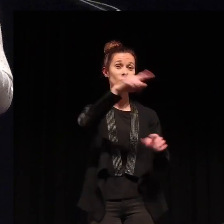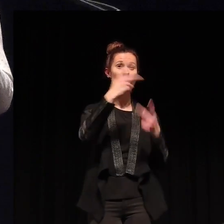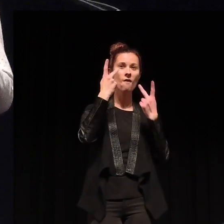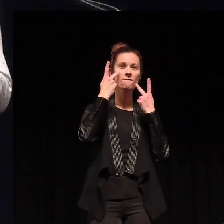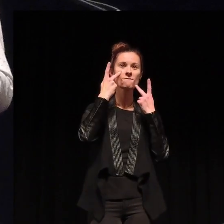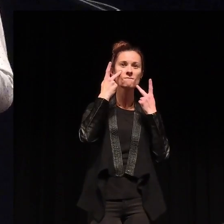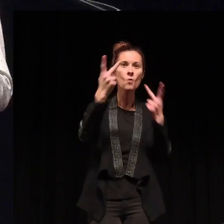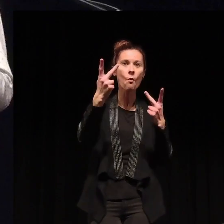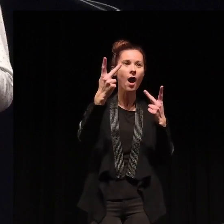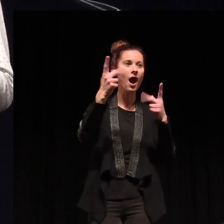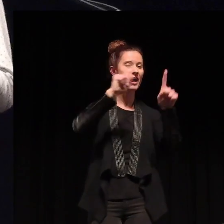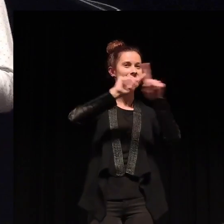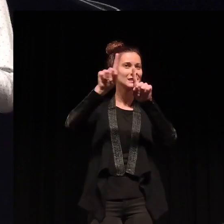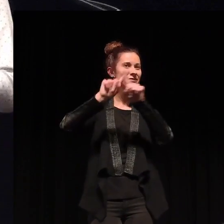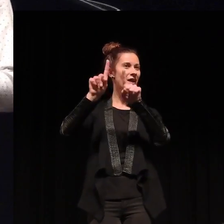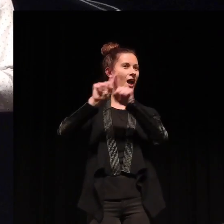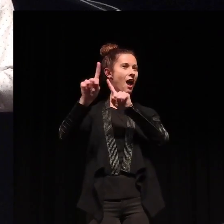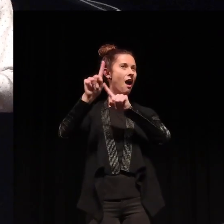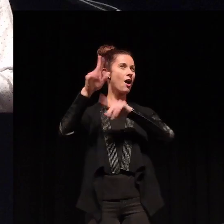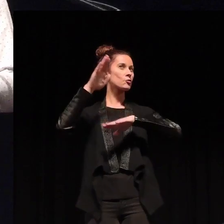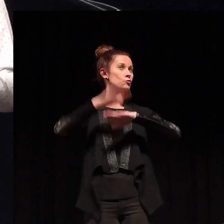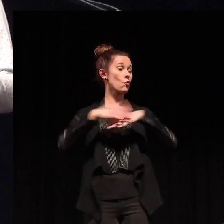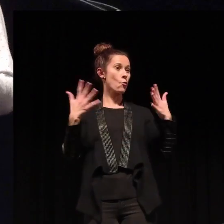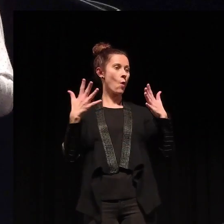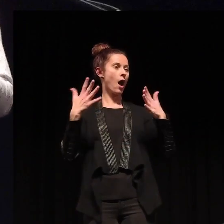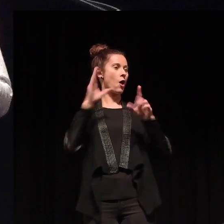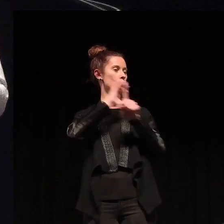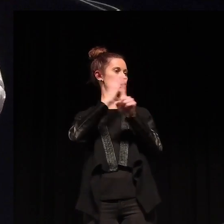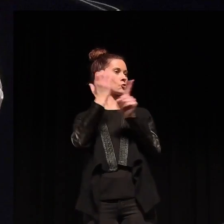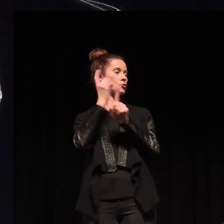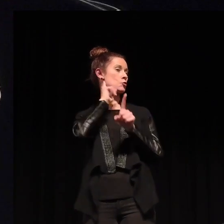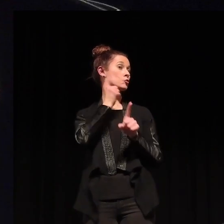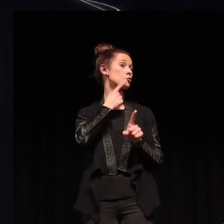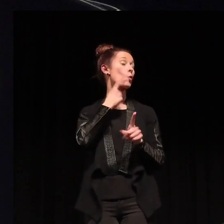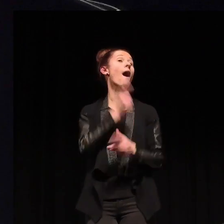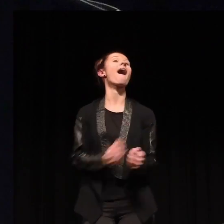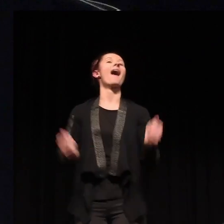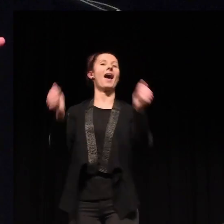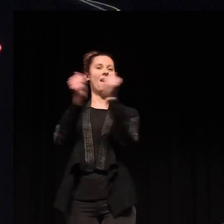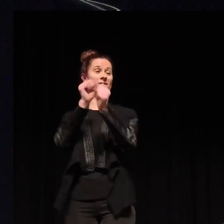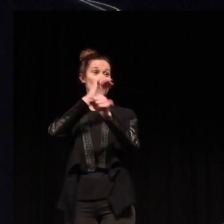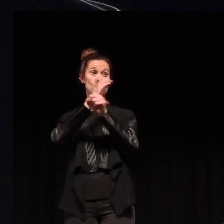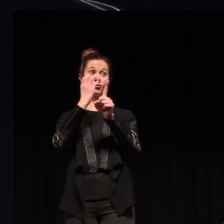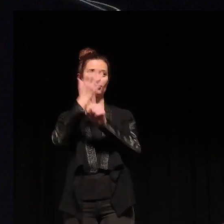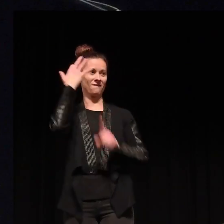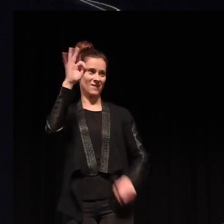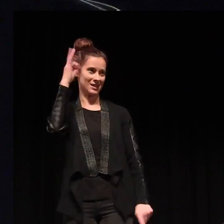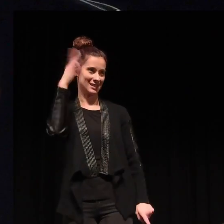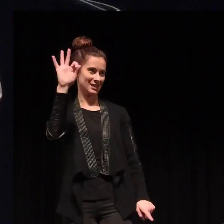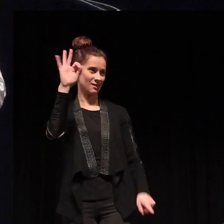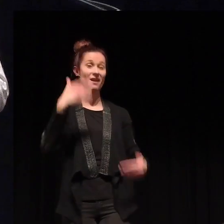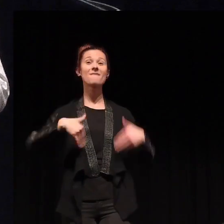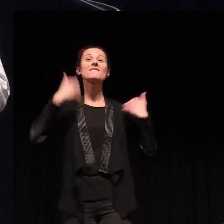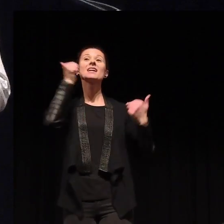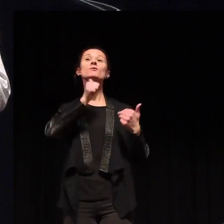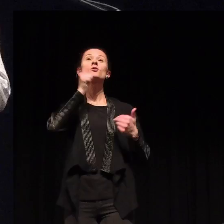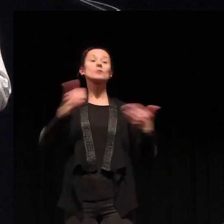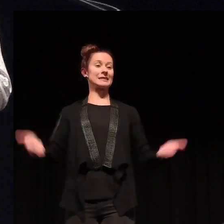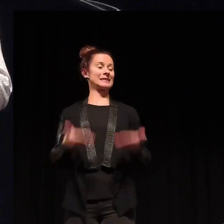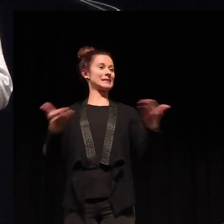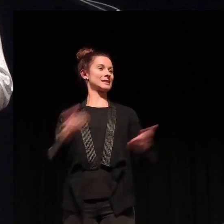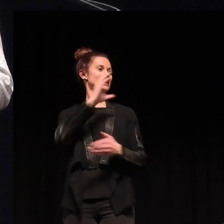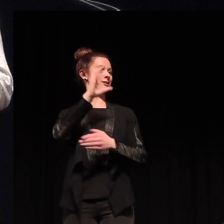d'un amalgame de la culture sourde et de la culture francophone. Et c'est vraiment ce qu'on vit quotidiennement ici au